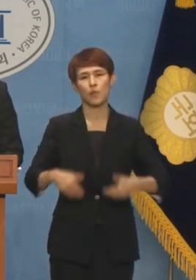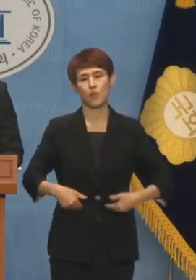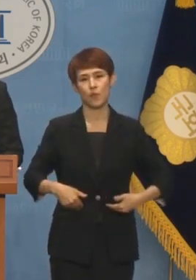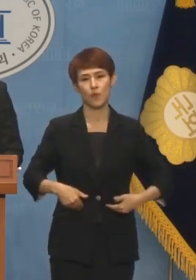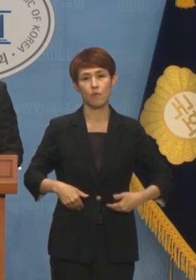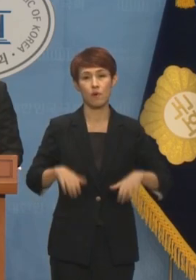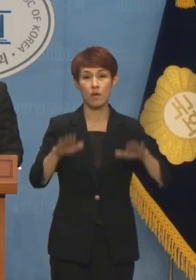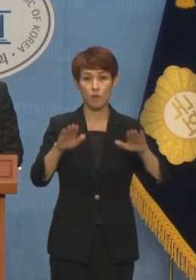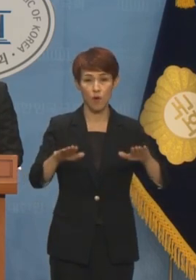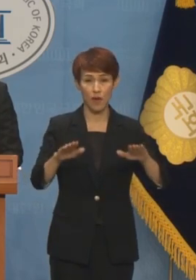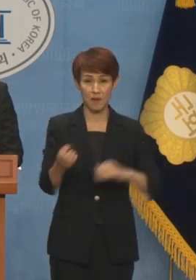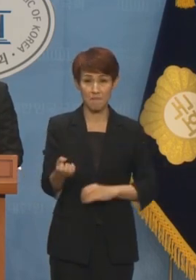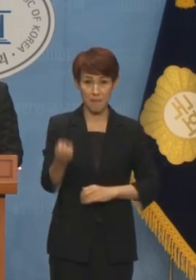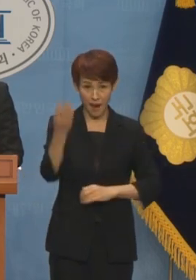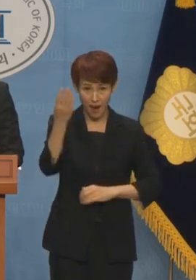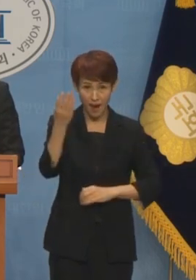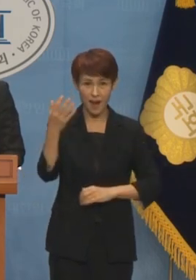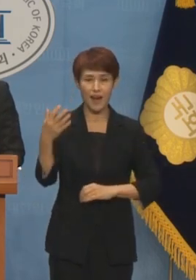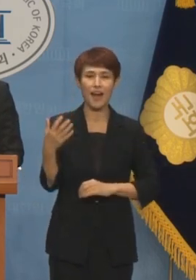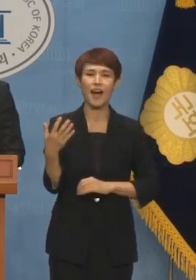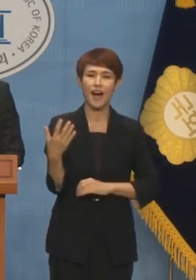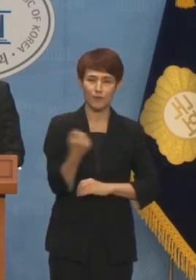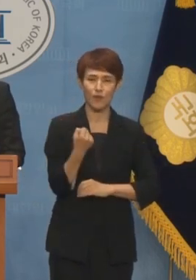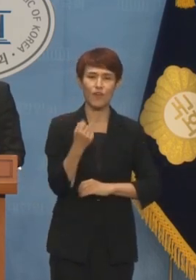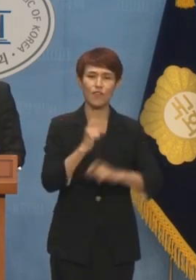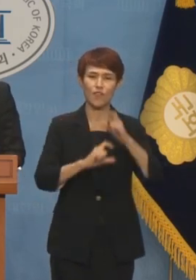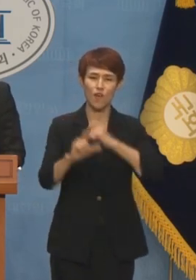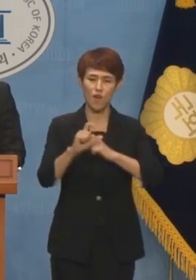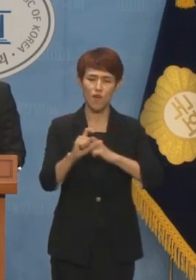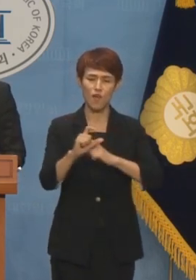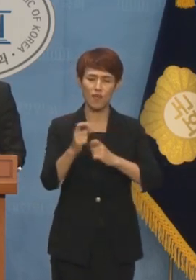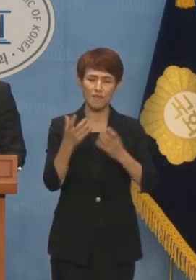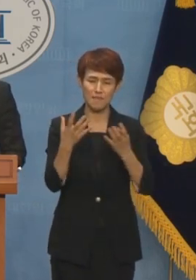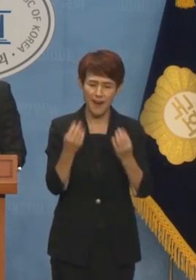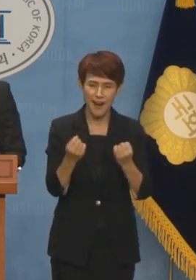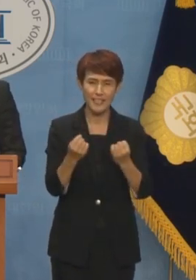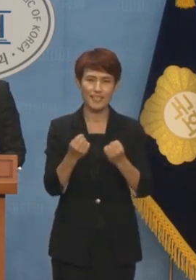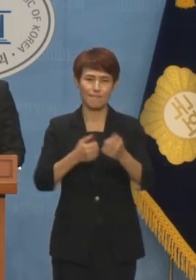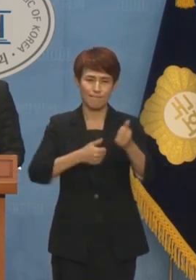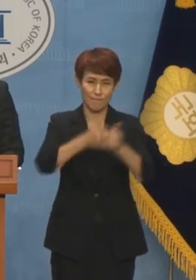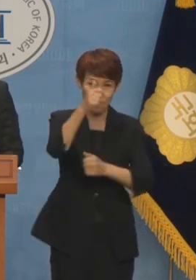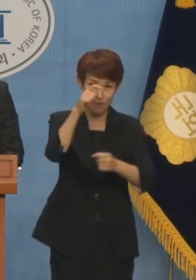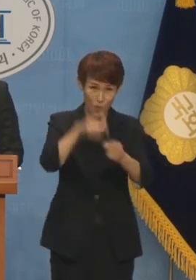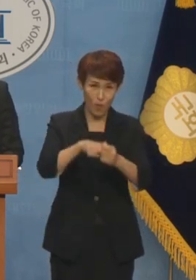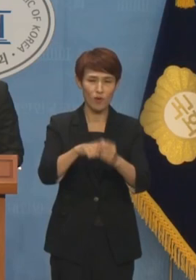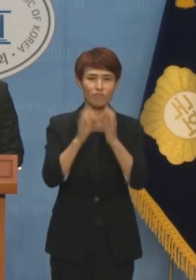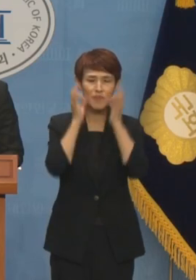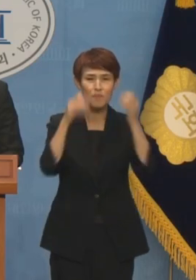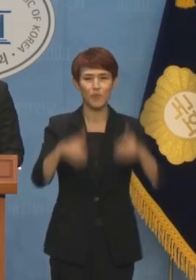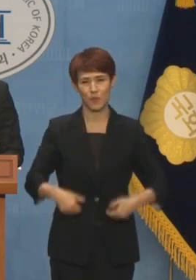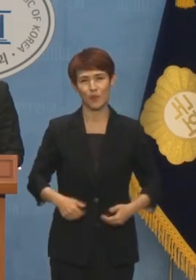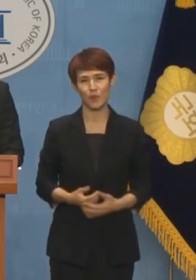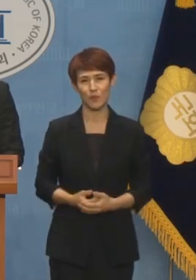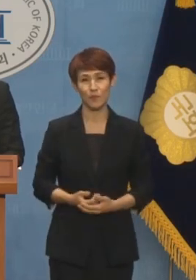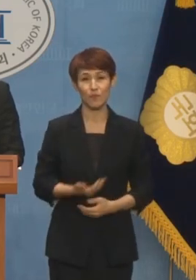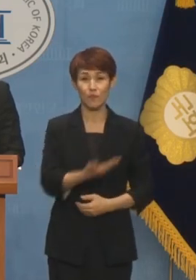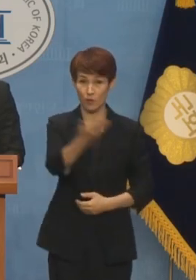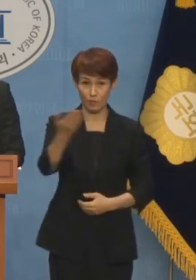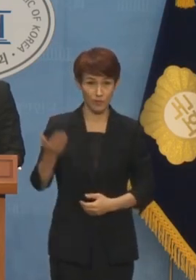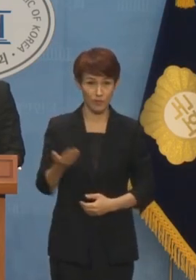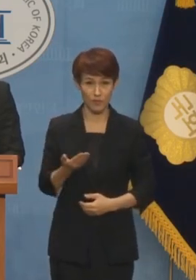역사를 바탕으로 더 큰 승리를 향해 나아가야 한다는 것입니다. 사랑하는 당원 여러분,